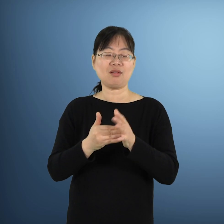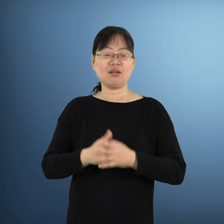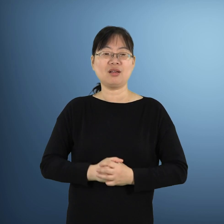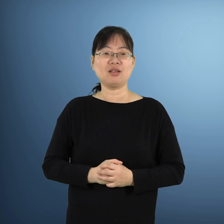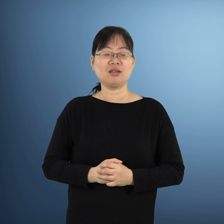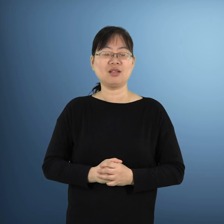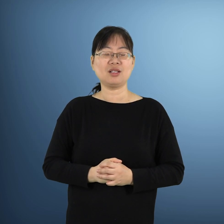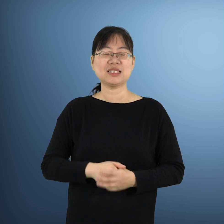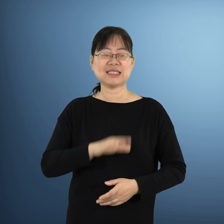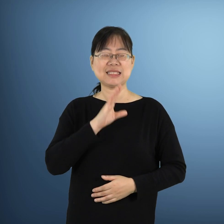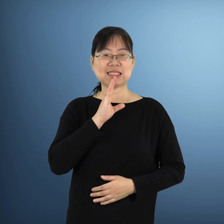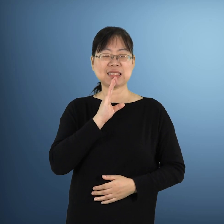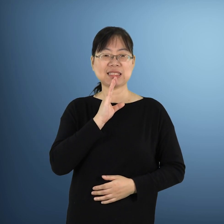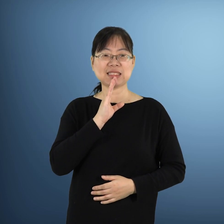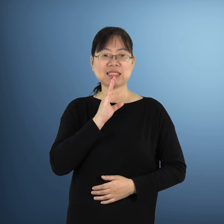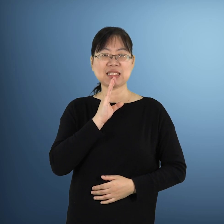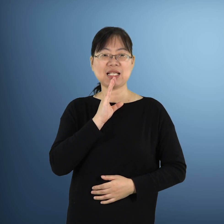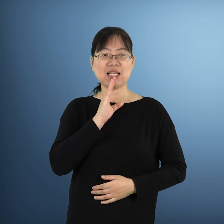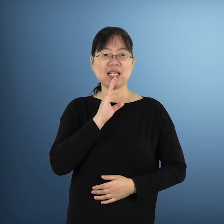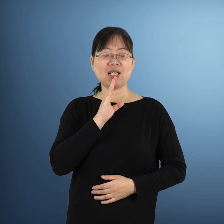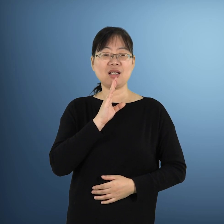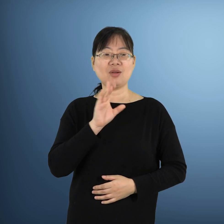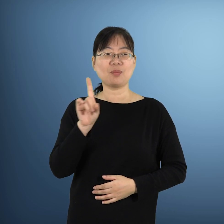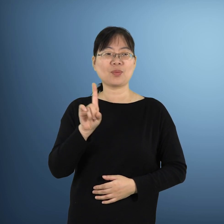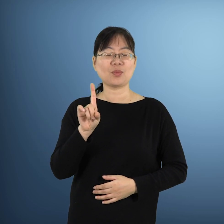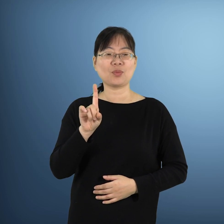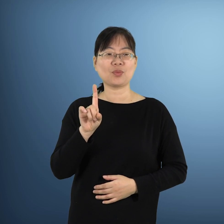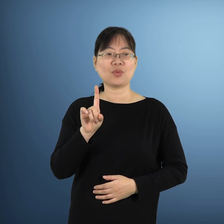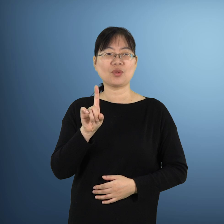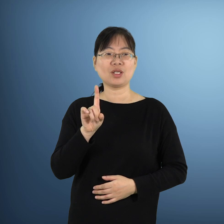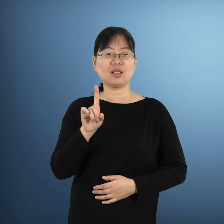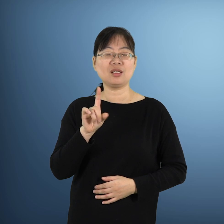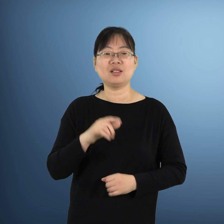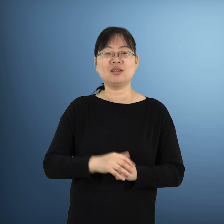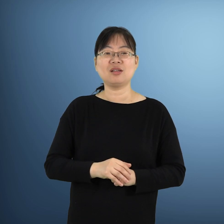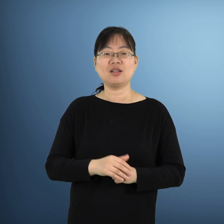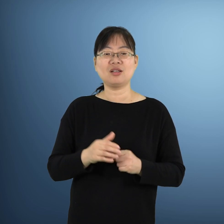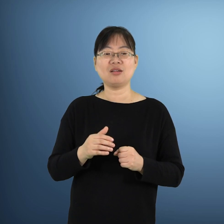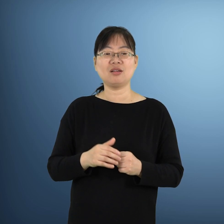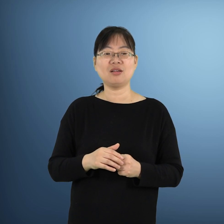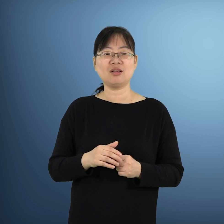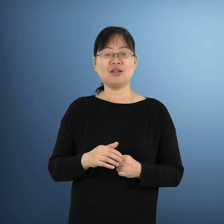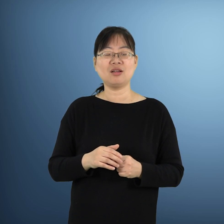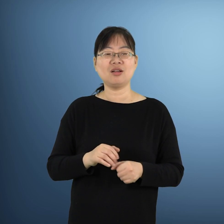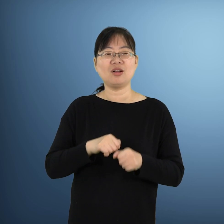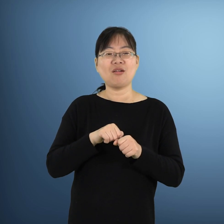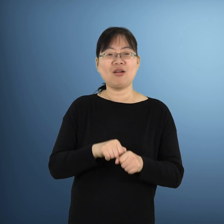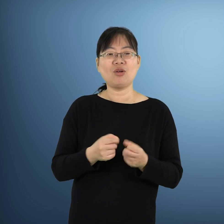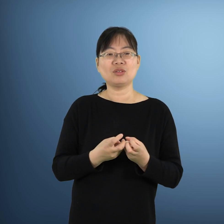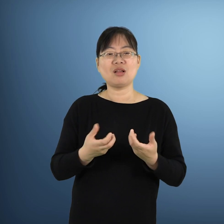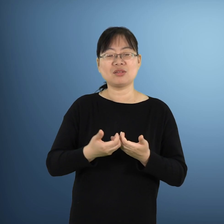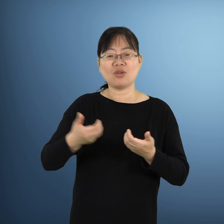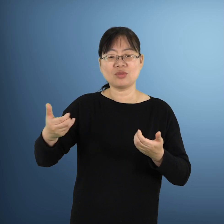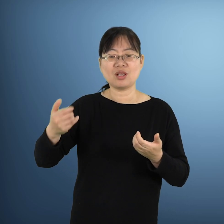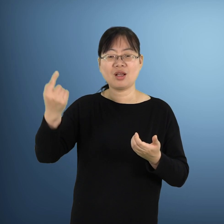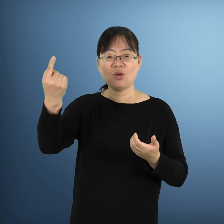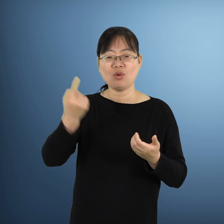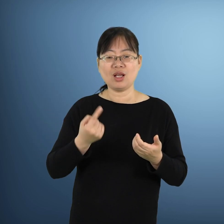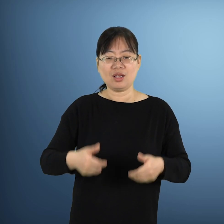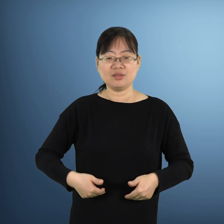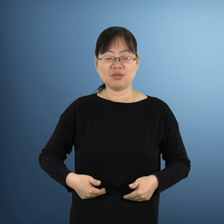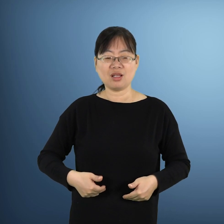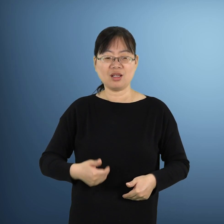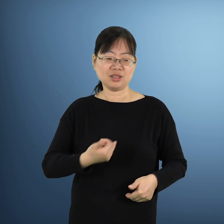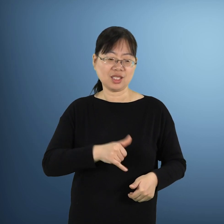내가 잠깐 정말 부득이한 일로 좀 떠났다 와야 될 텐데 얘들을 좀